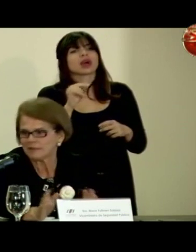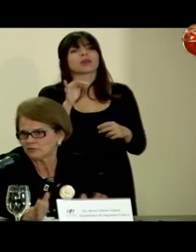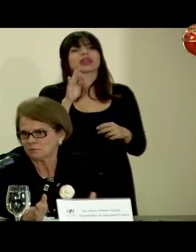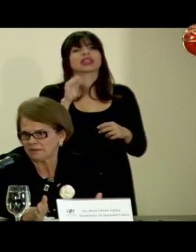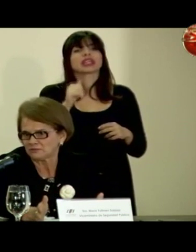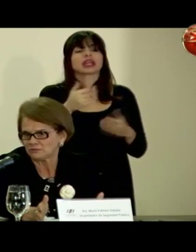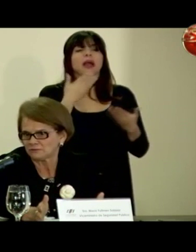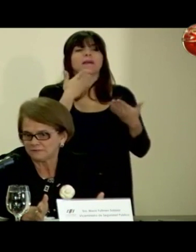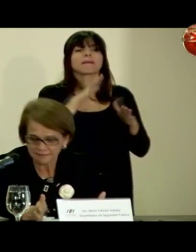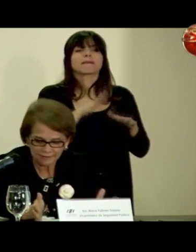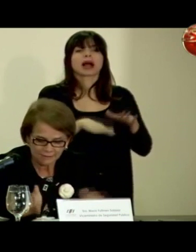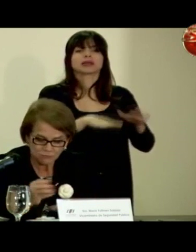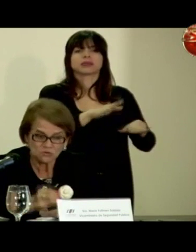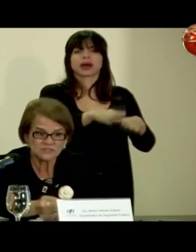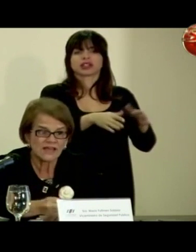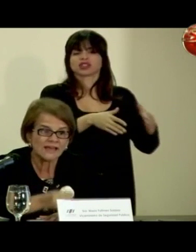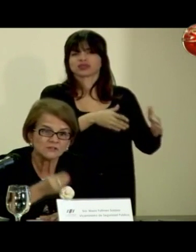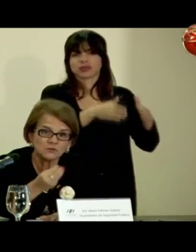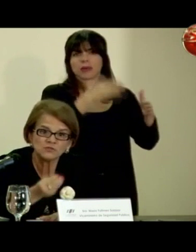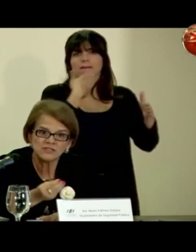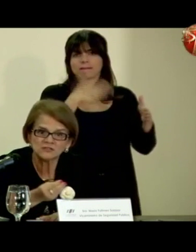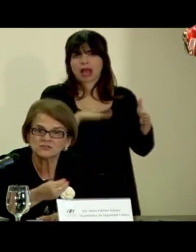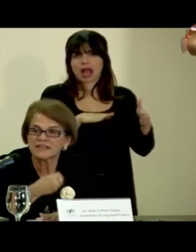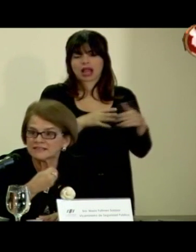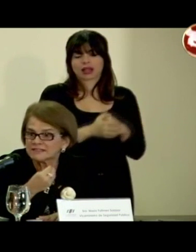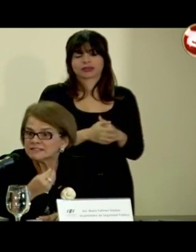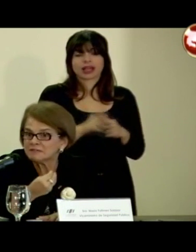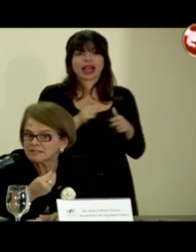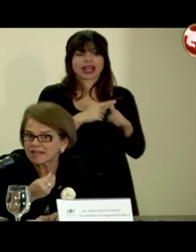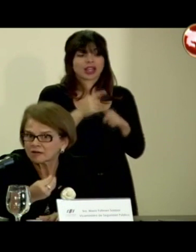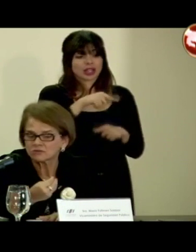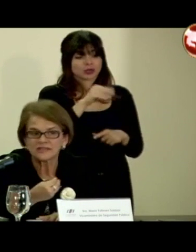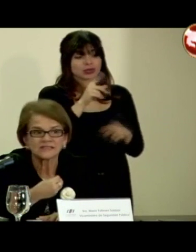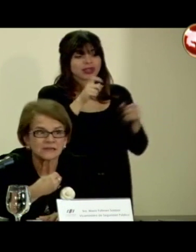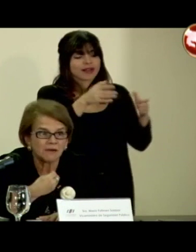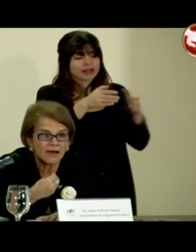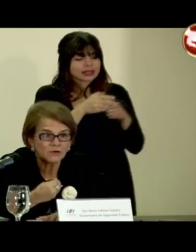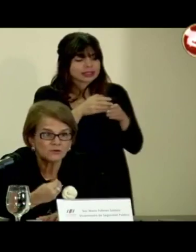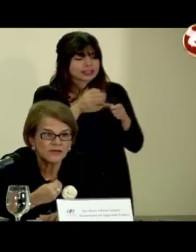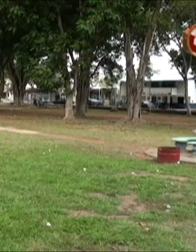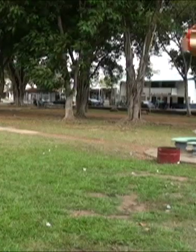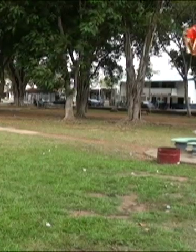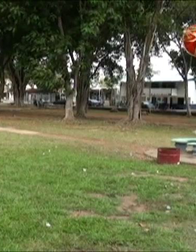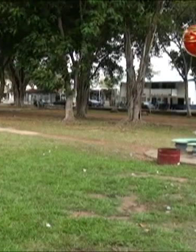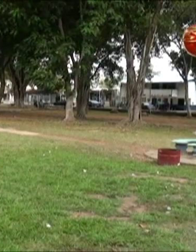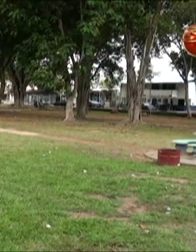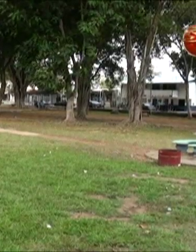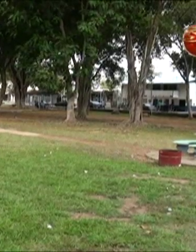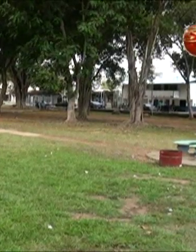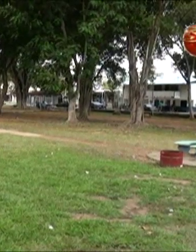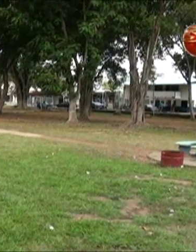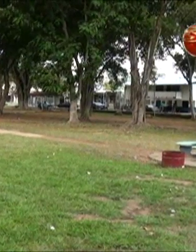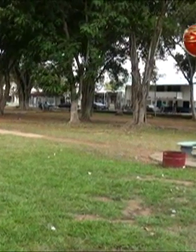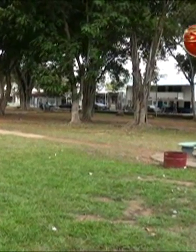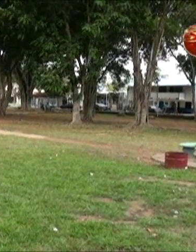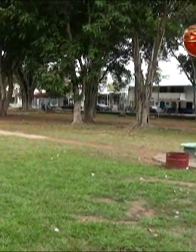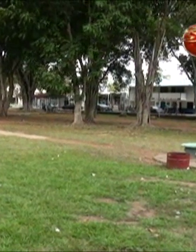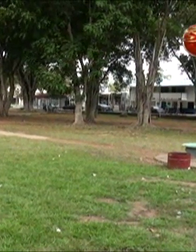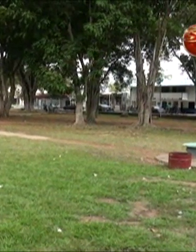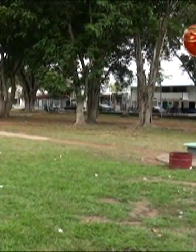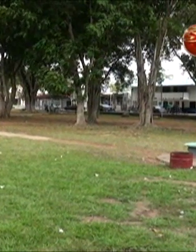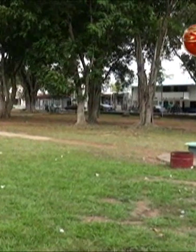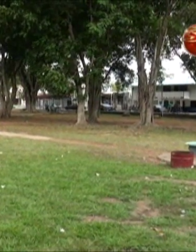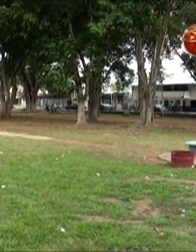tica en malos pasos, ¿verdad? Entonces, a estos muchachos hay que sensibilizarlos, hay que trabajar con ellos para que puedan